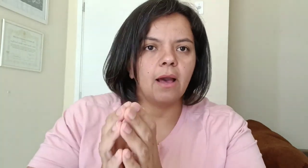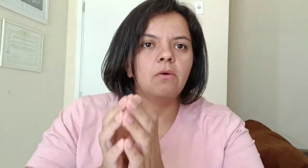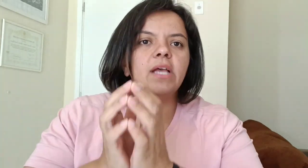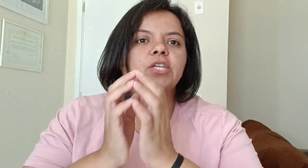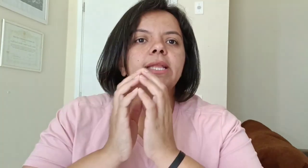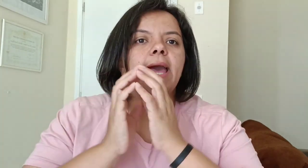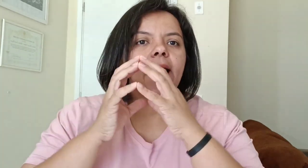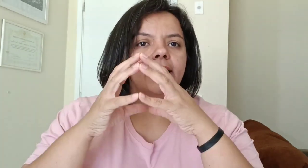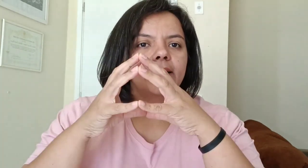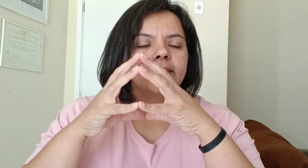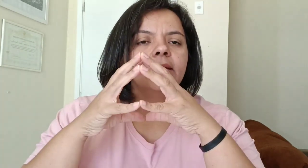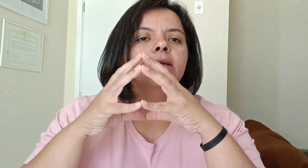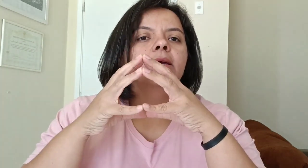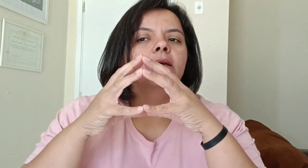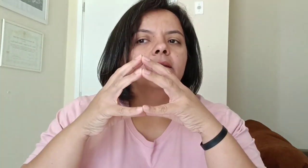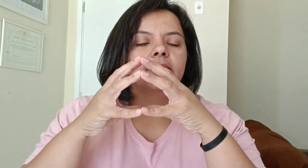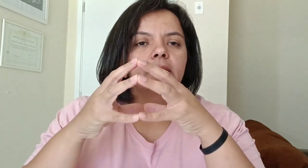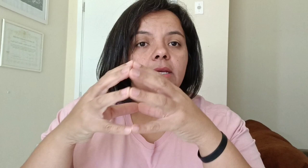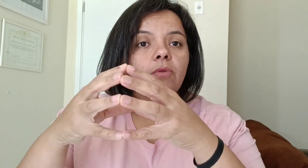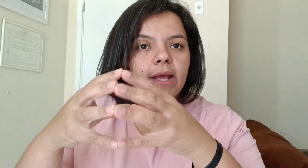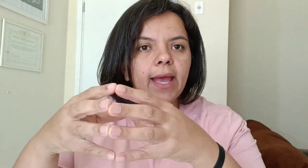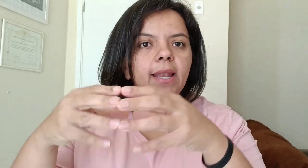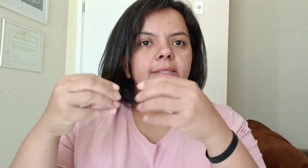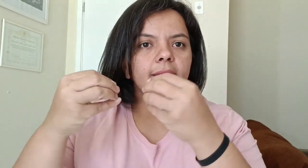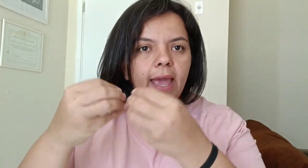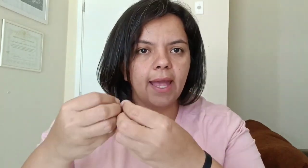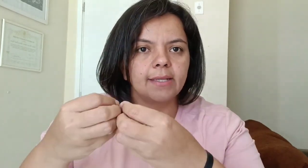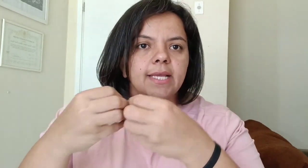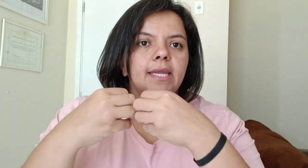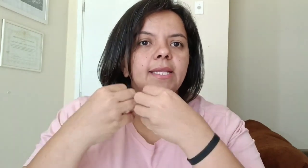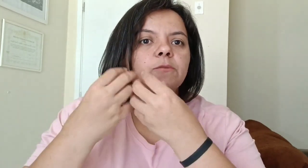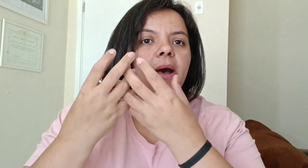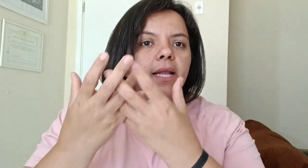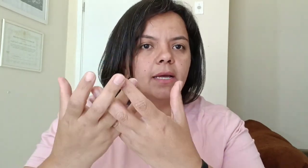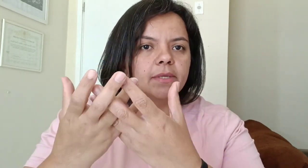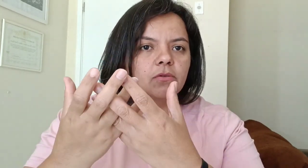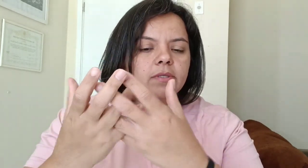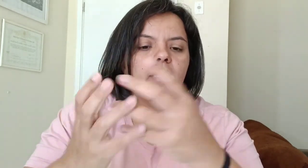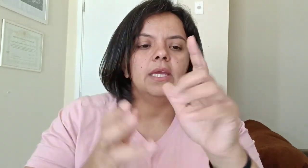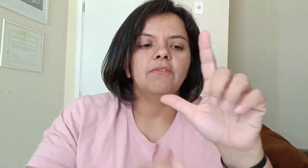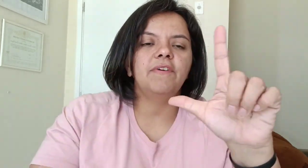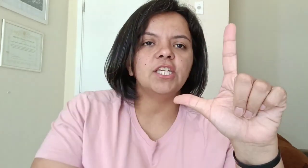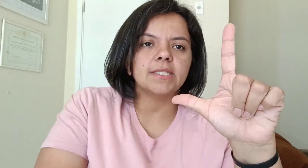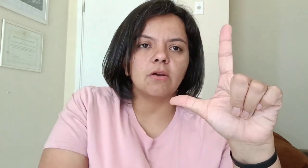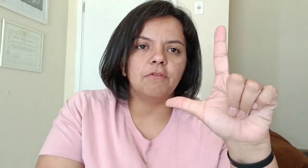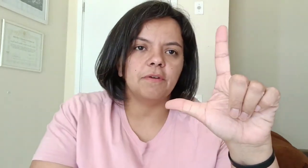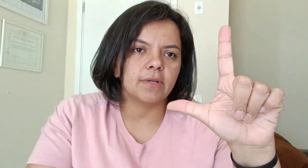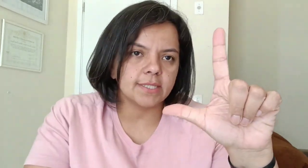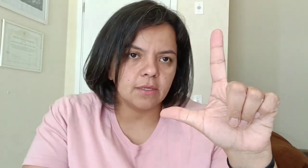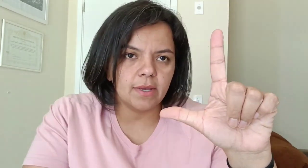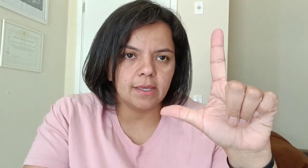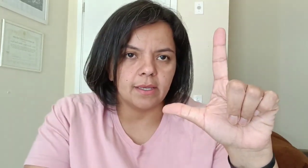sinal, a gente realiza seguindo aquelas regras, aqueles parâmetros. Veja essa configuração aqui.